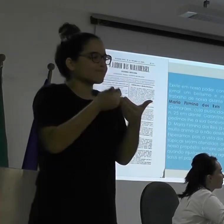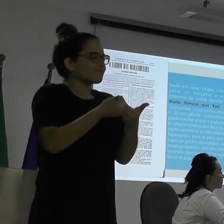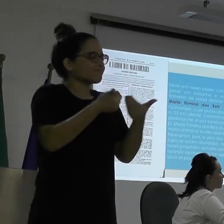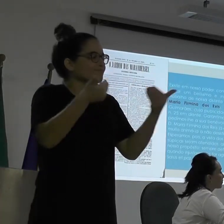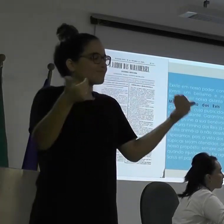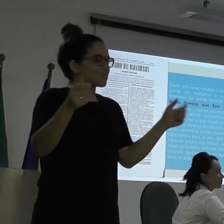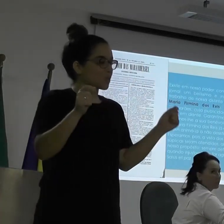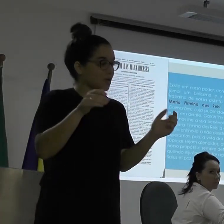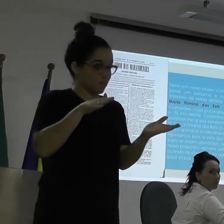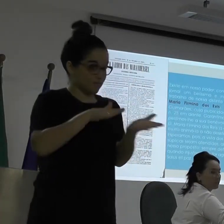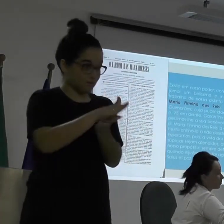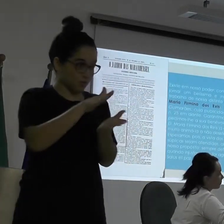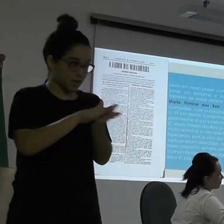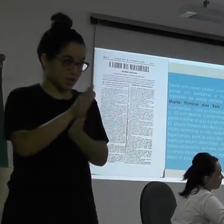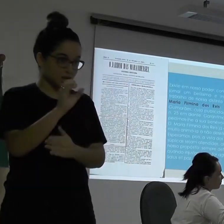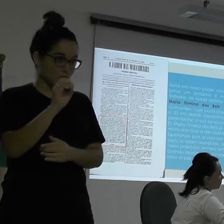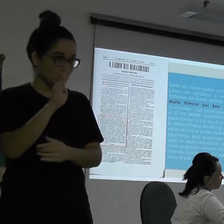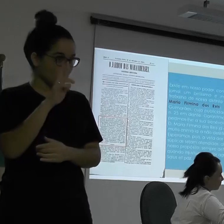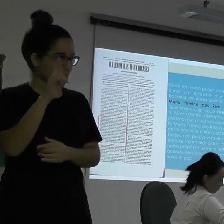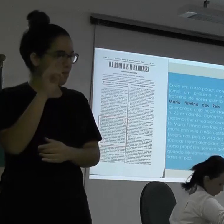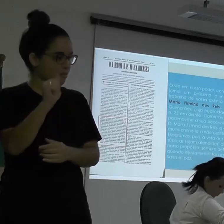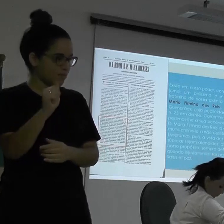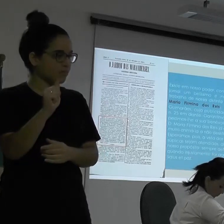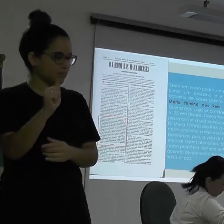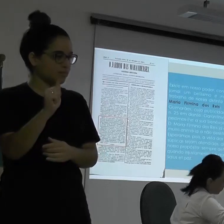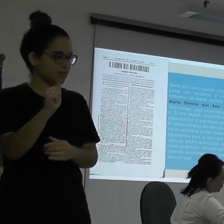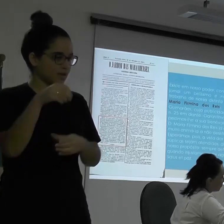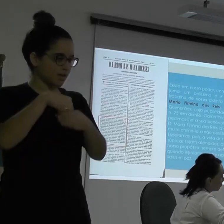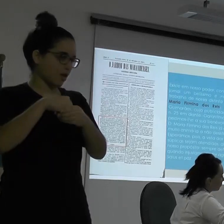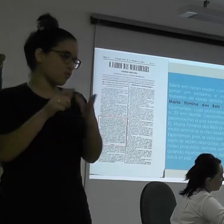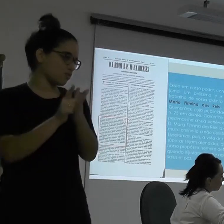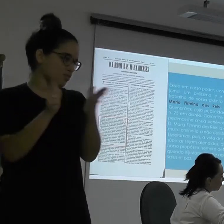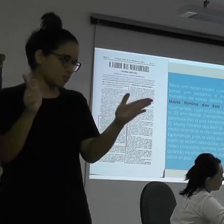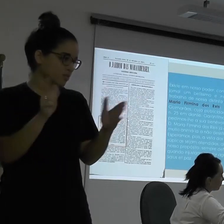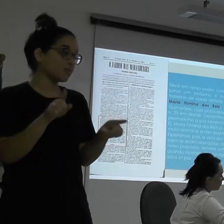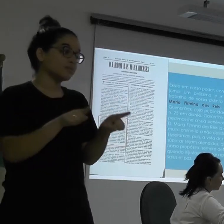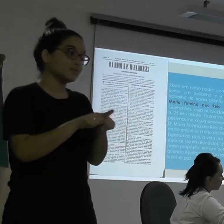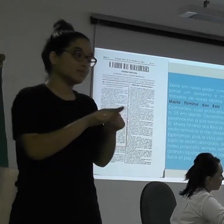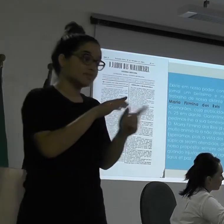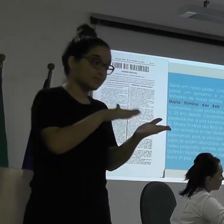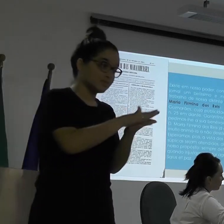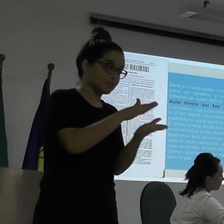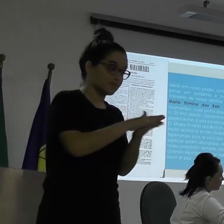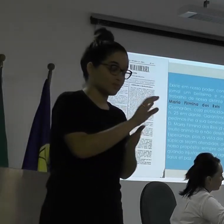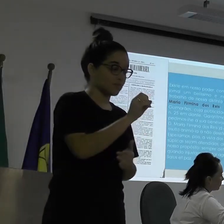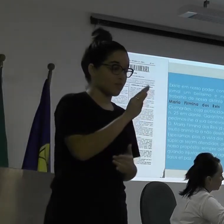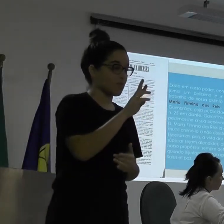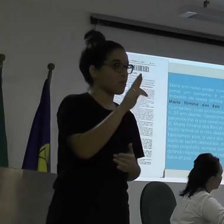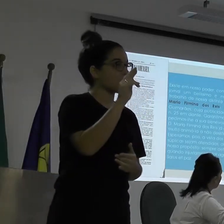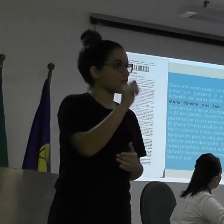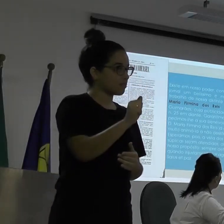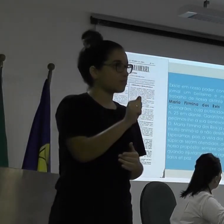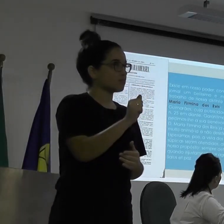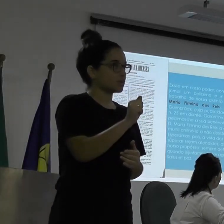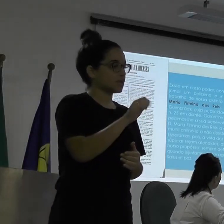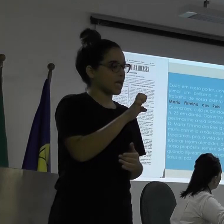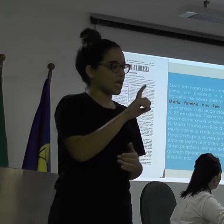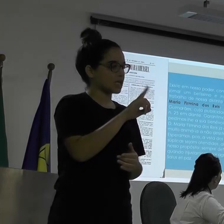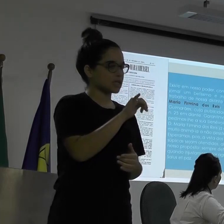a publicação das obras no periódico, a publicação das obras em